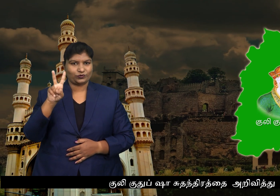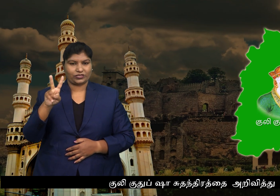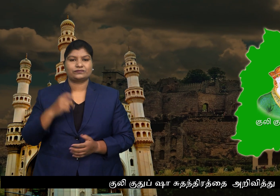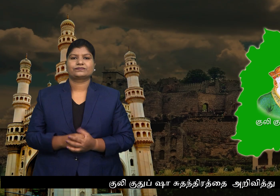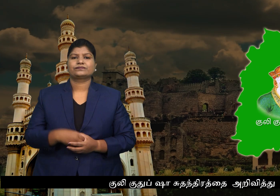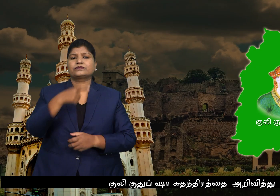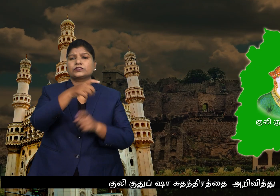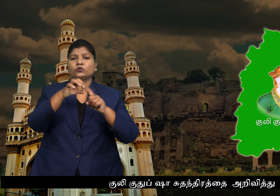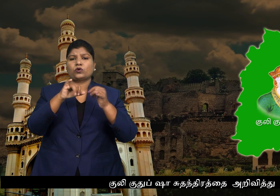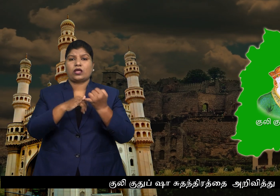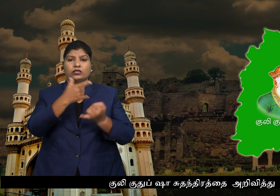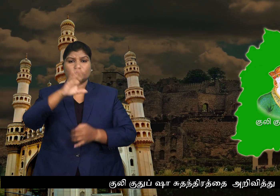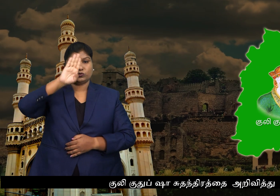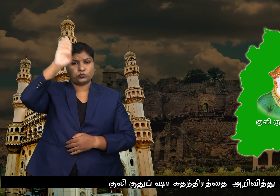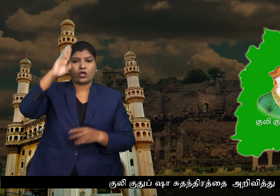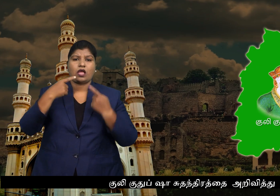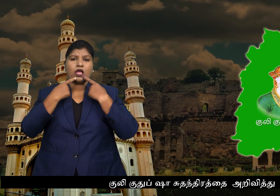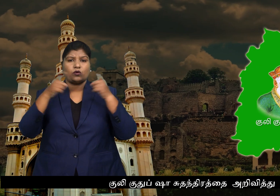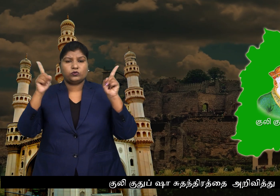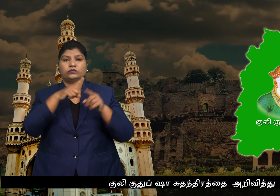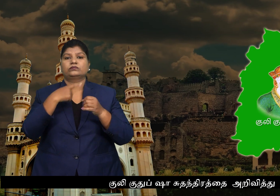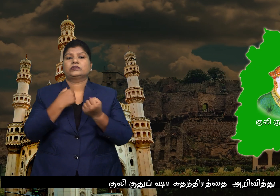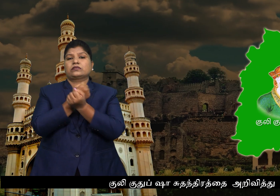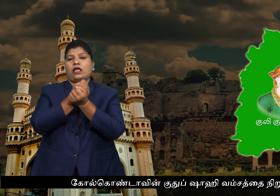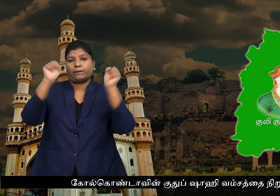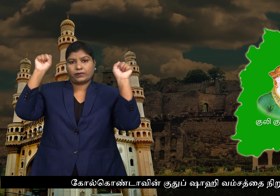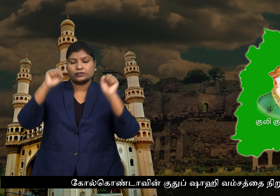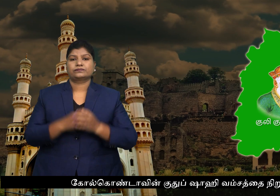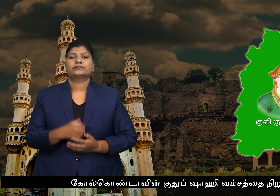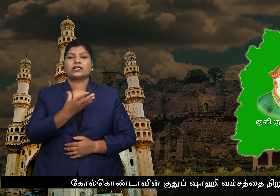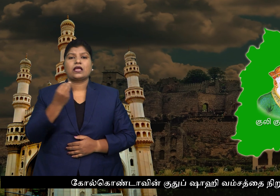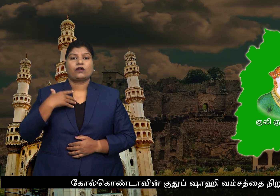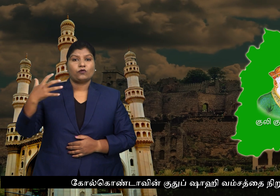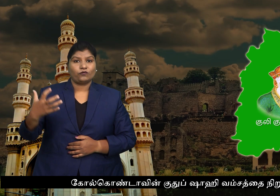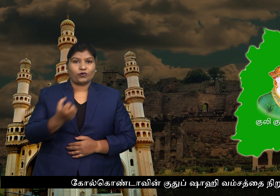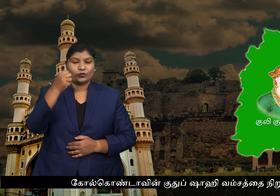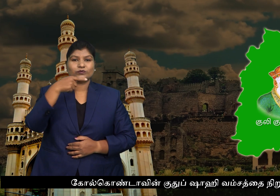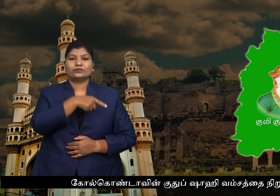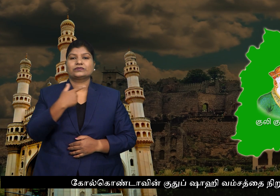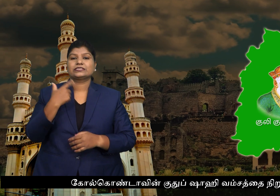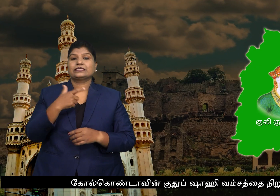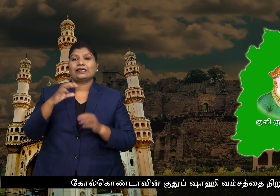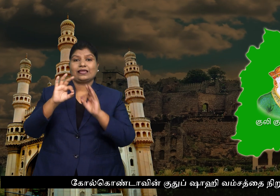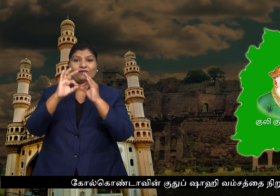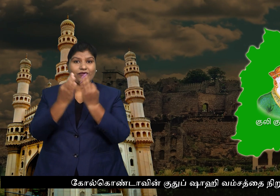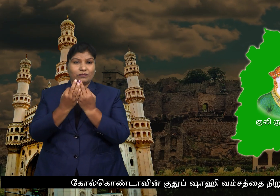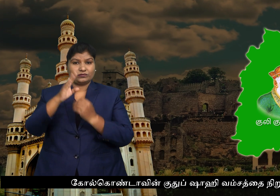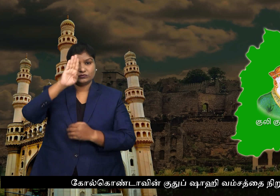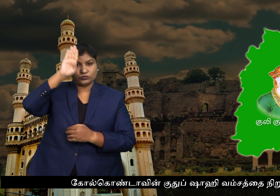1512 குலி குதுப் ஷா சுதந்திரத்தை அறிவித்து கோல்கொண்டாவின் குதுப் ஷாஹி வம்சத்தை